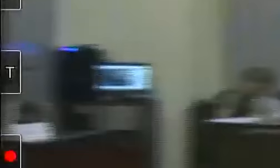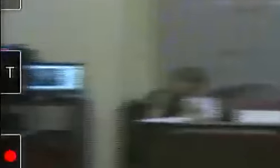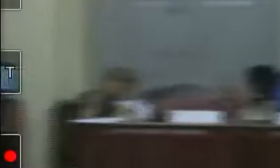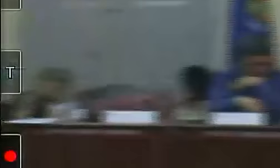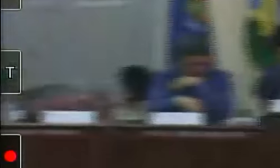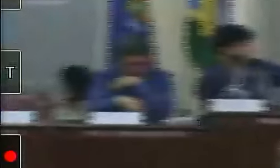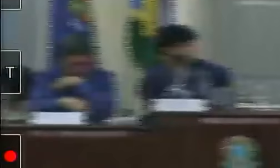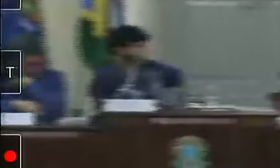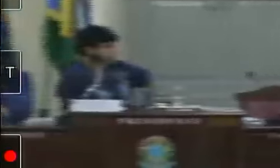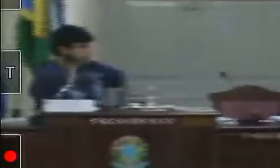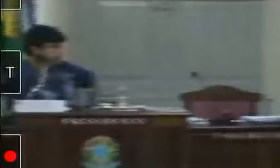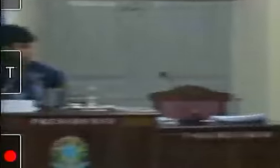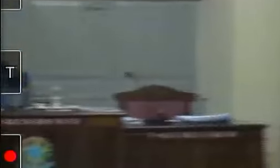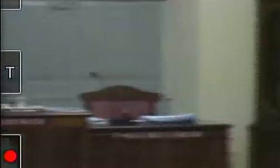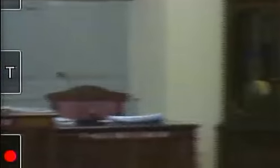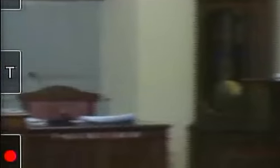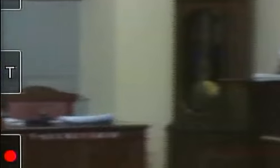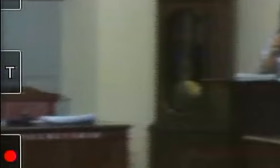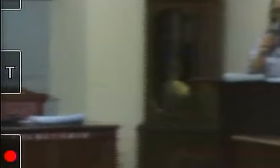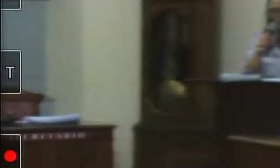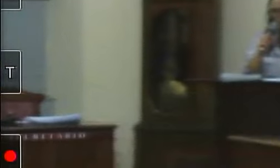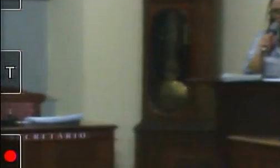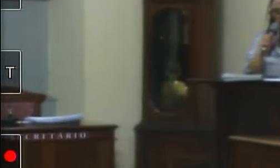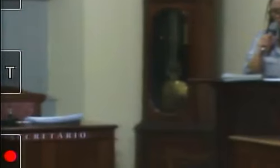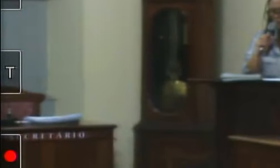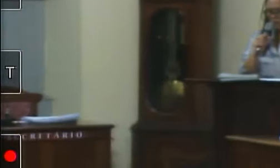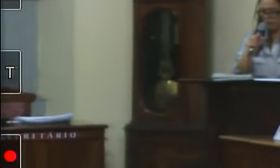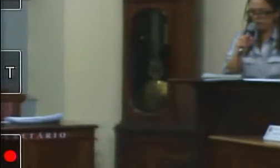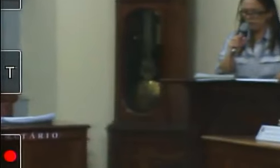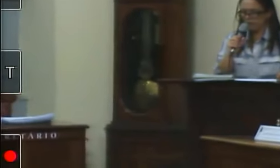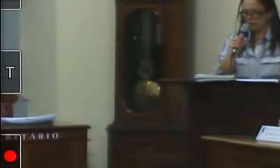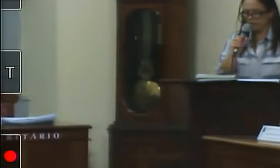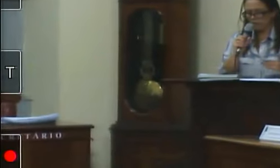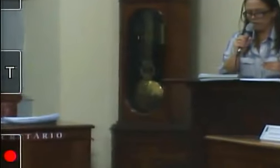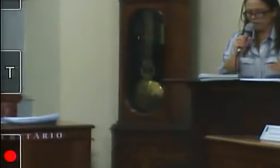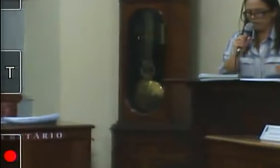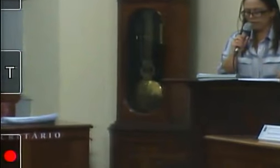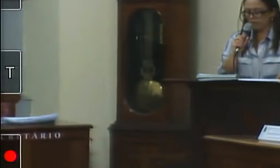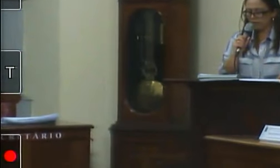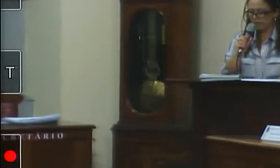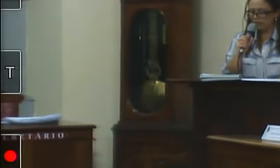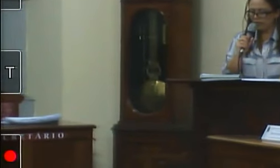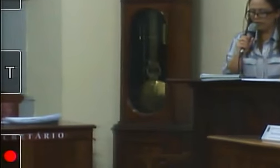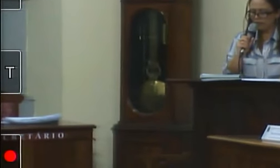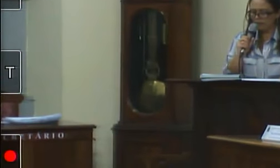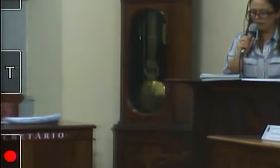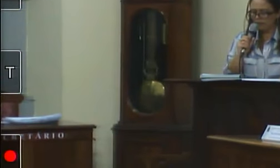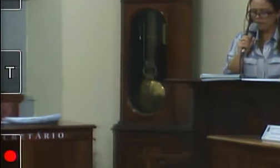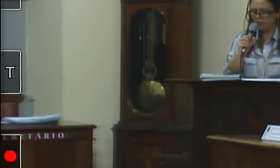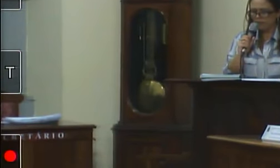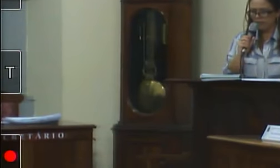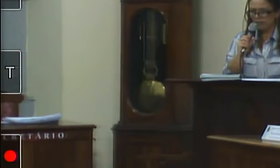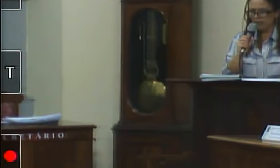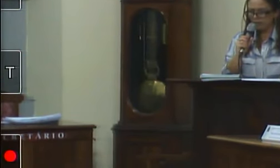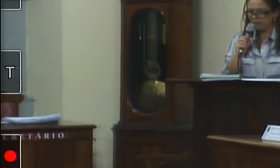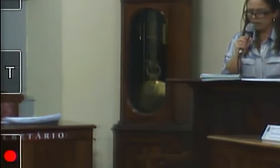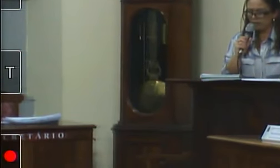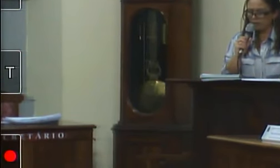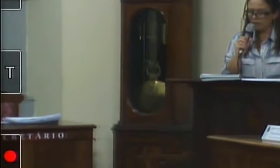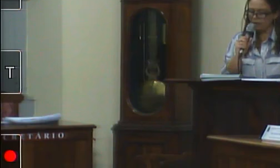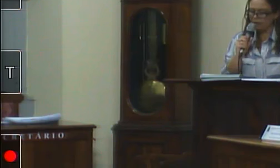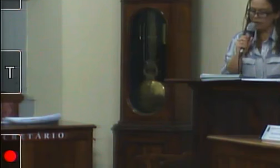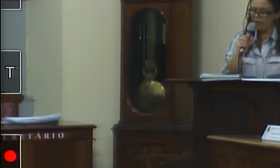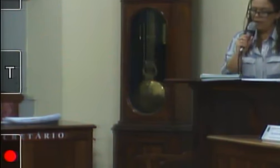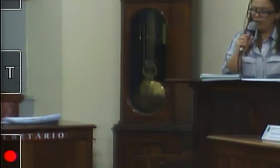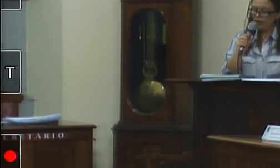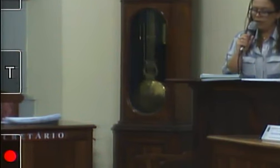Bom, vereador, em relação à obra, como o senhor mesmo disse, eu já tinha explanado antes, nós esperamos que